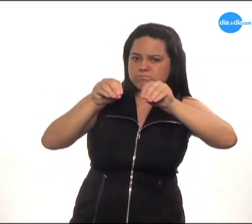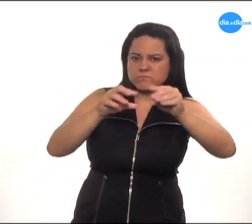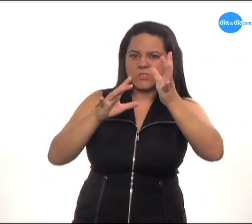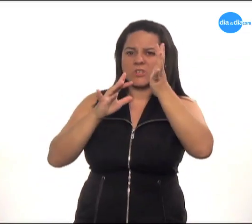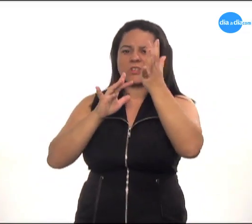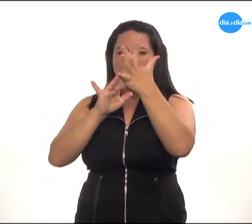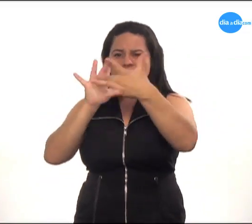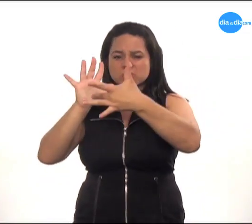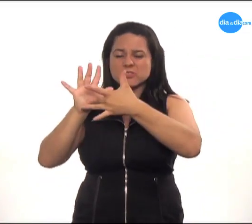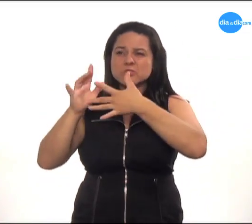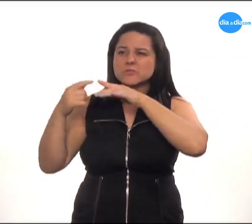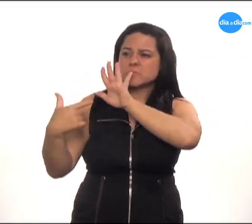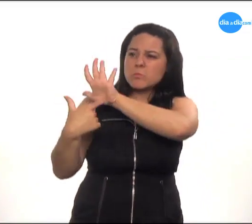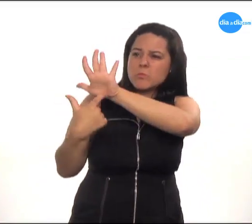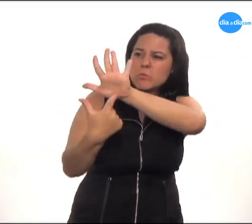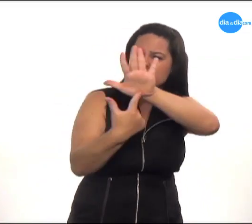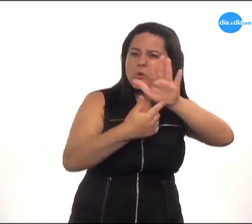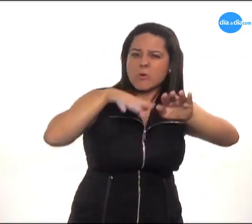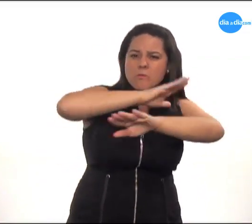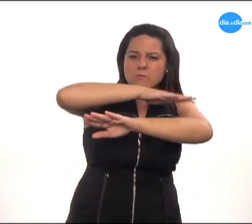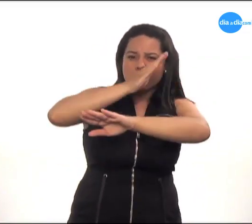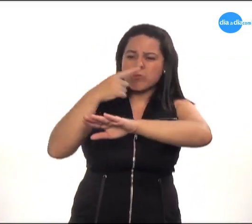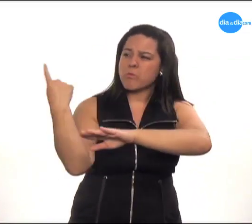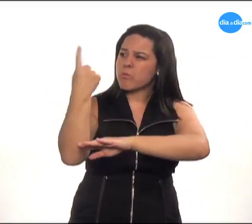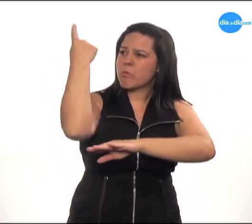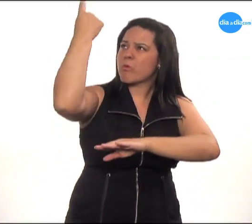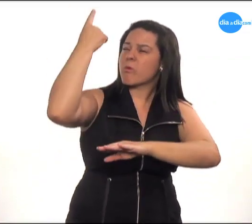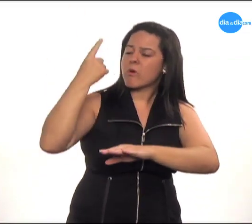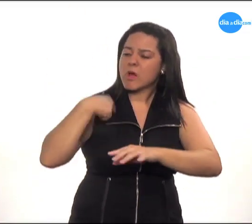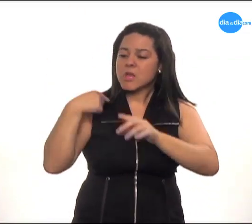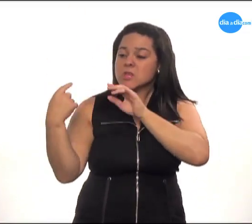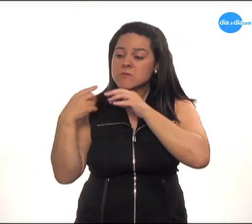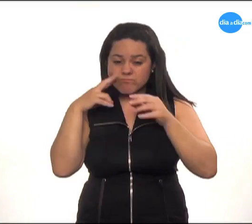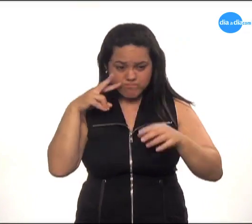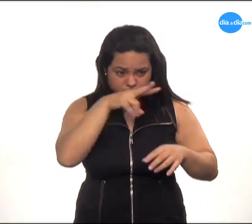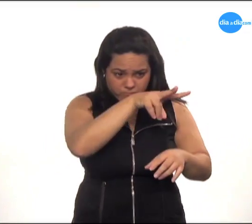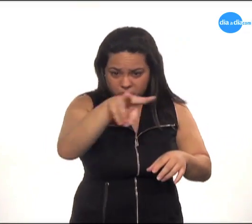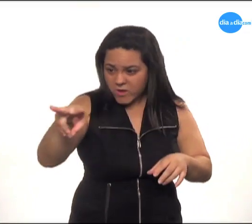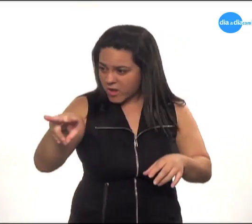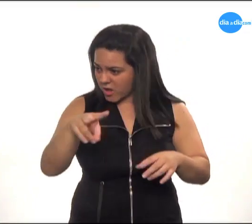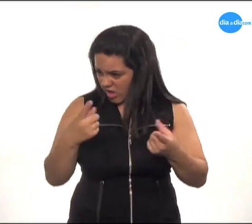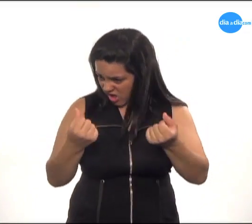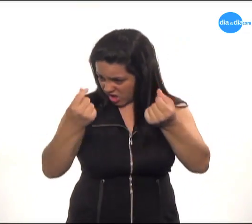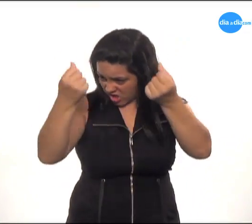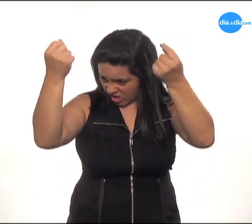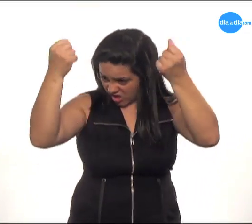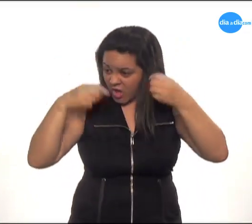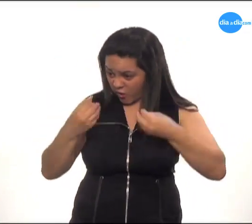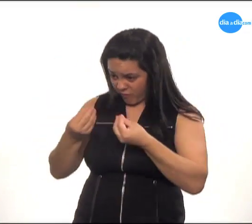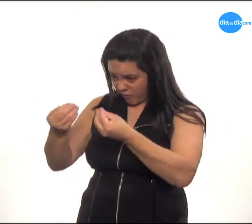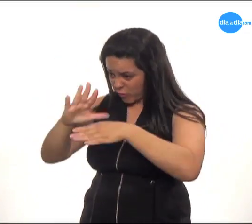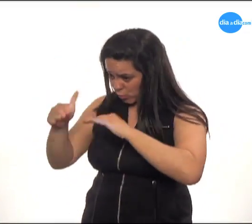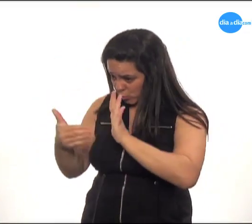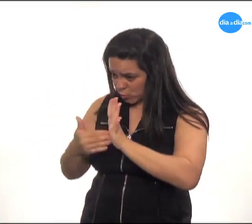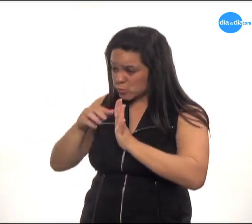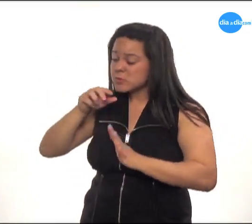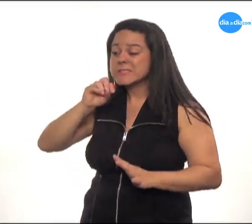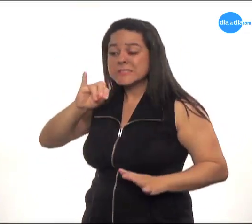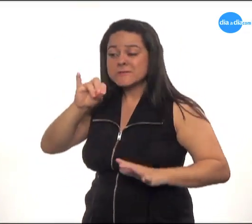suas grandezas, e disse: Eu lhe darei tudo isso se você se ajoelhar e me adorar. E Jesus